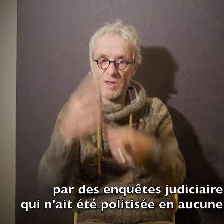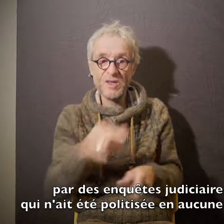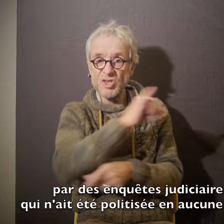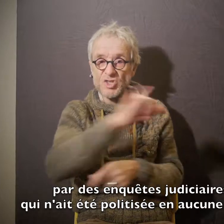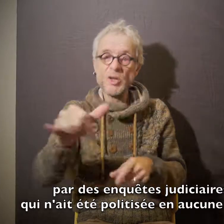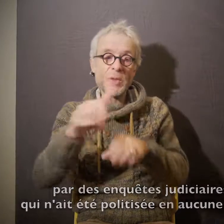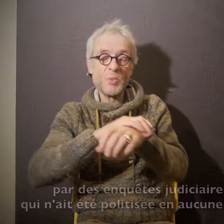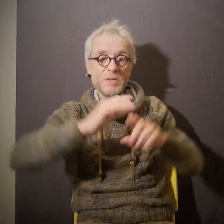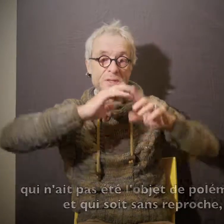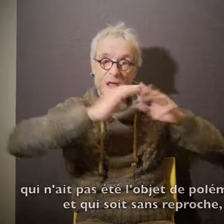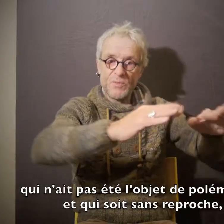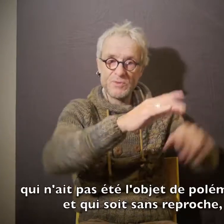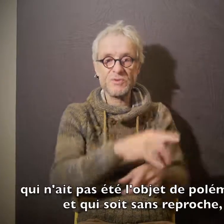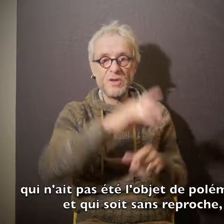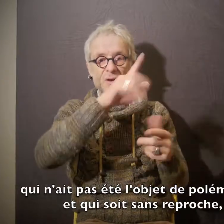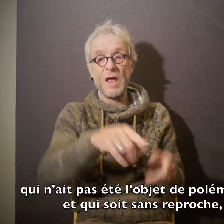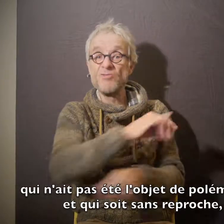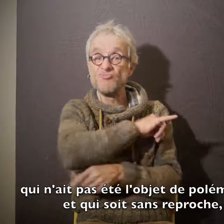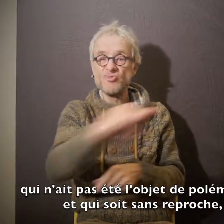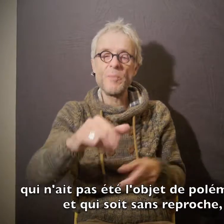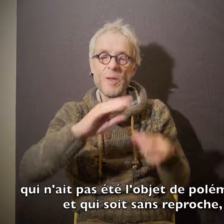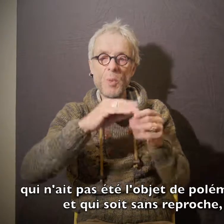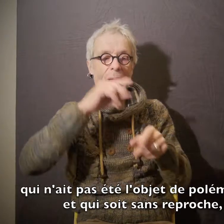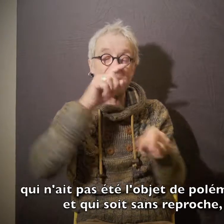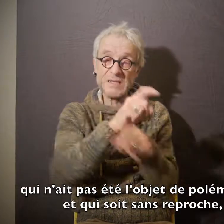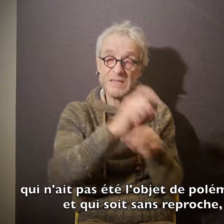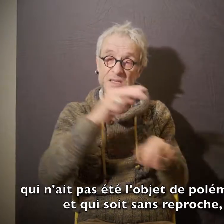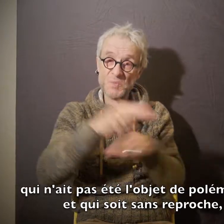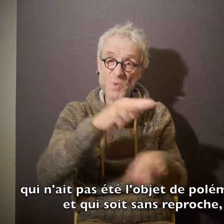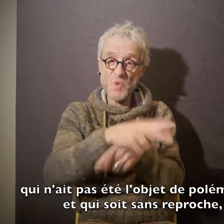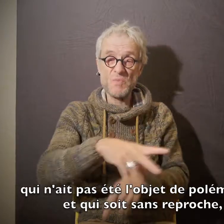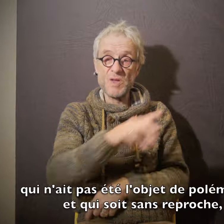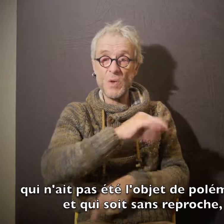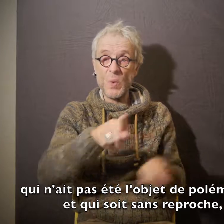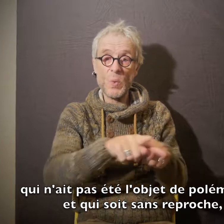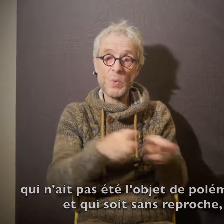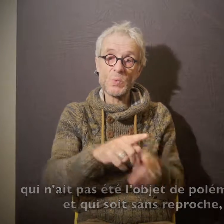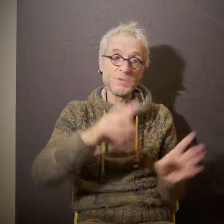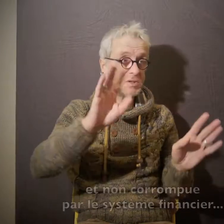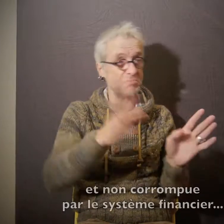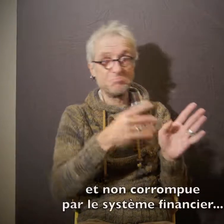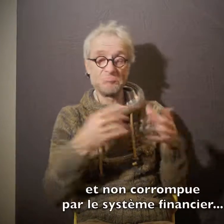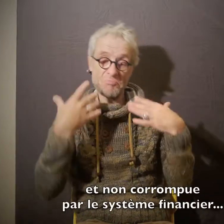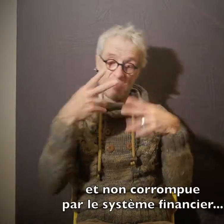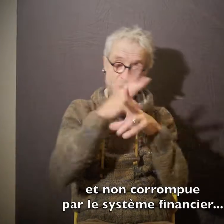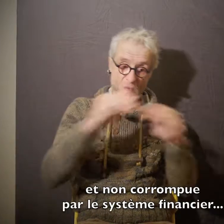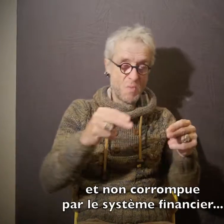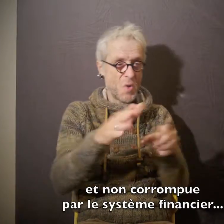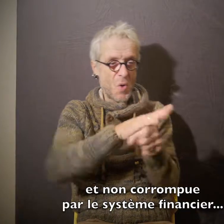aucune façon, qui n'ait pas été l'objet de polémiques, et qui soit sans reproche et non corrompu par le système